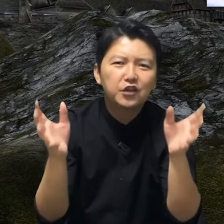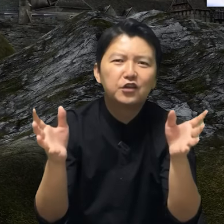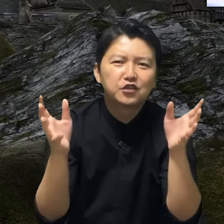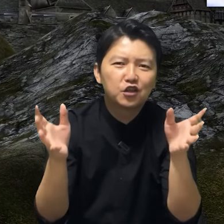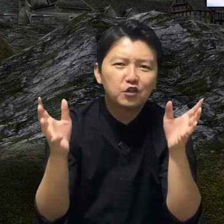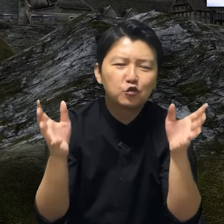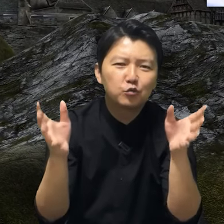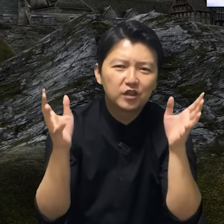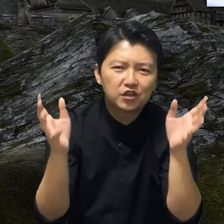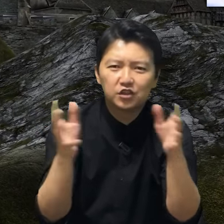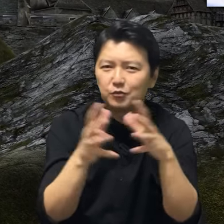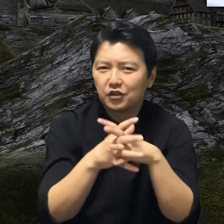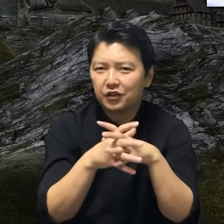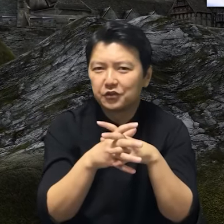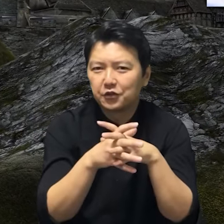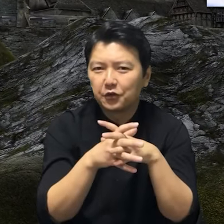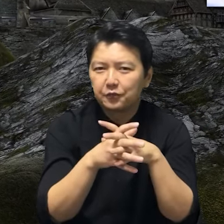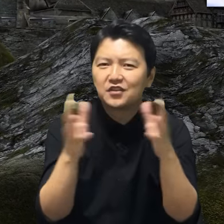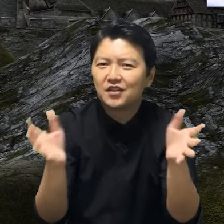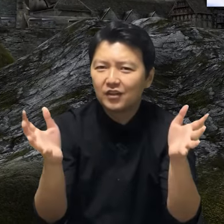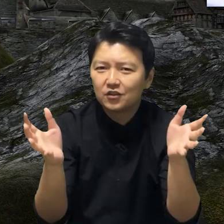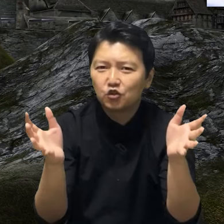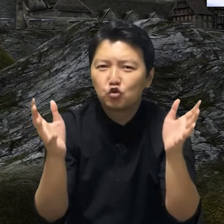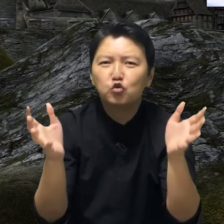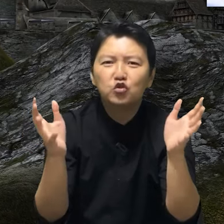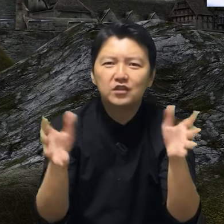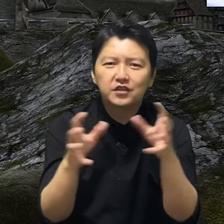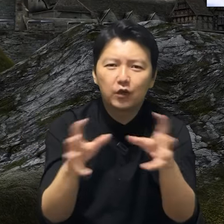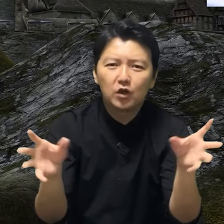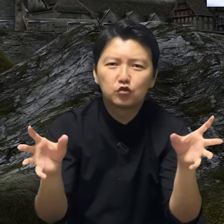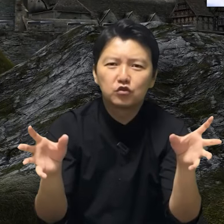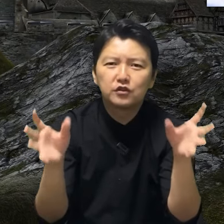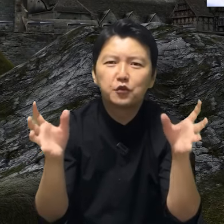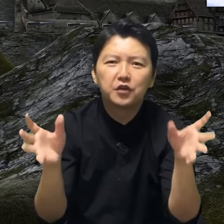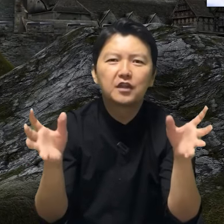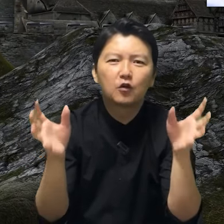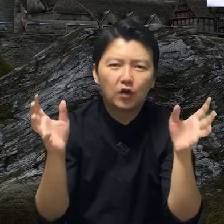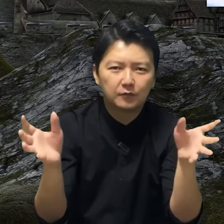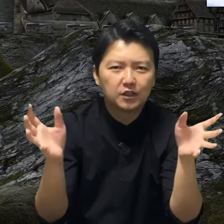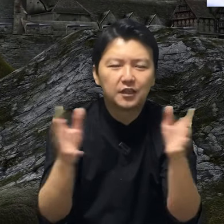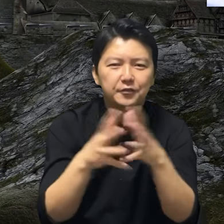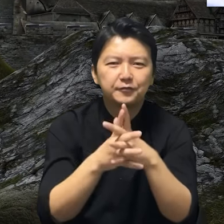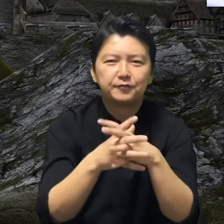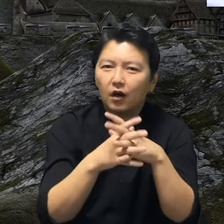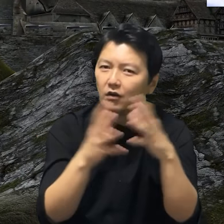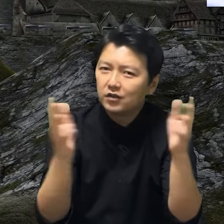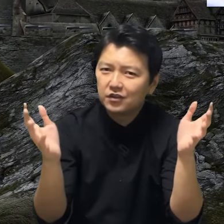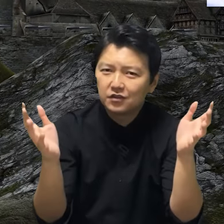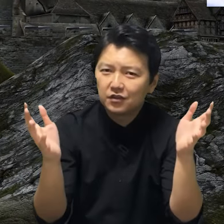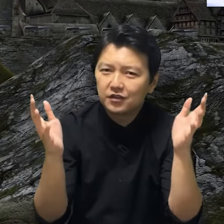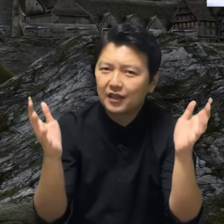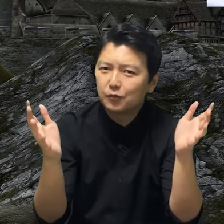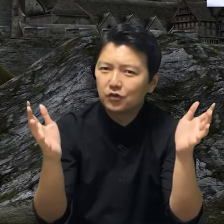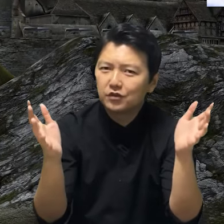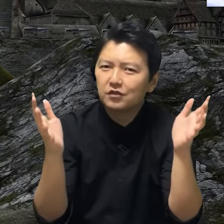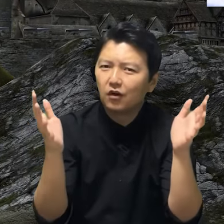이건 1970년대였죠. 그때는 중등 생활 수준은 되었다고 합니다. 어린 시절이 짱보린은